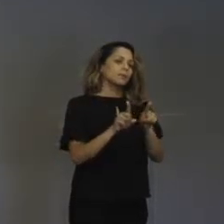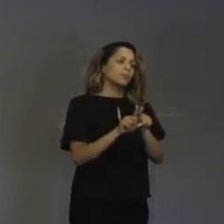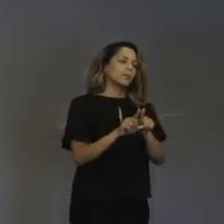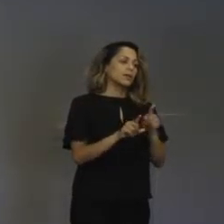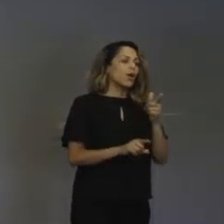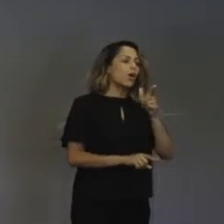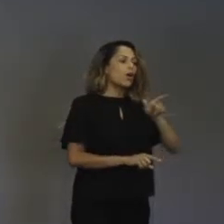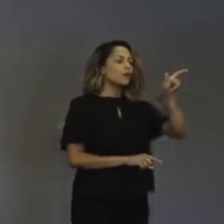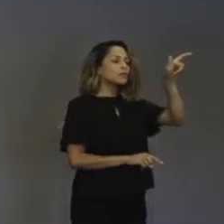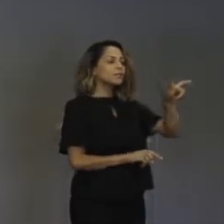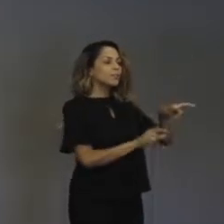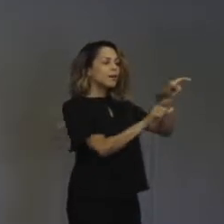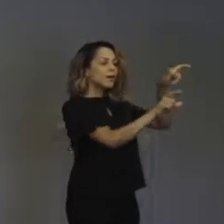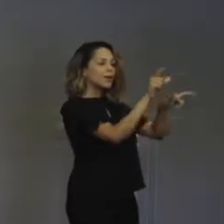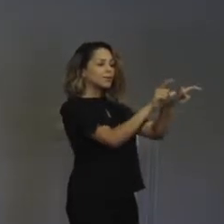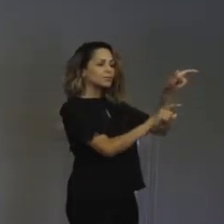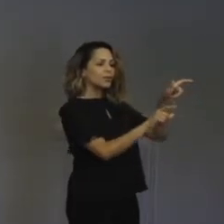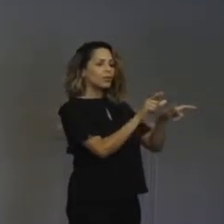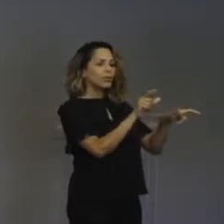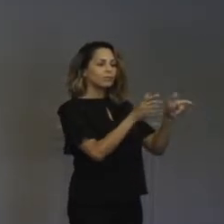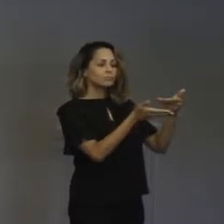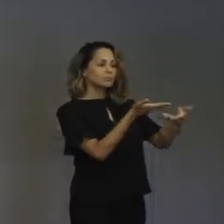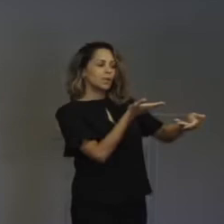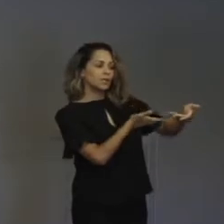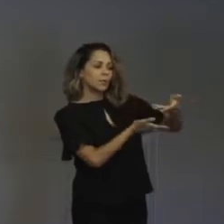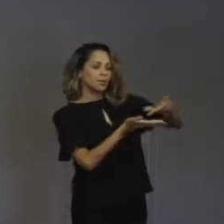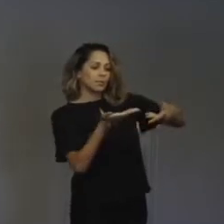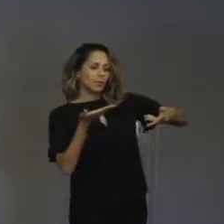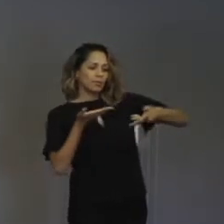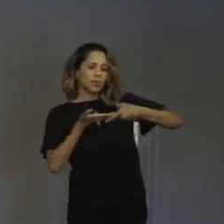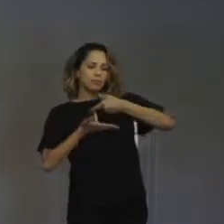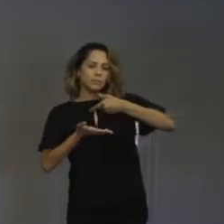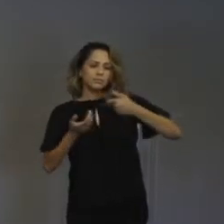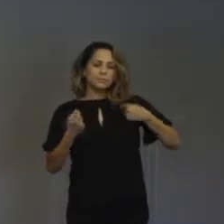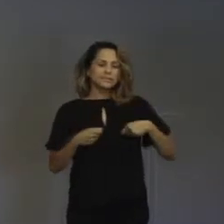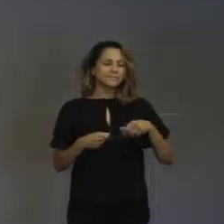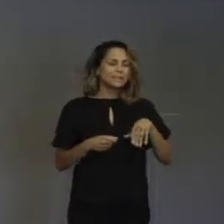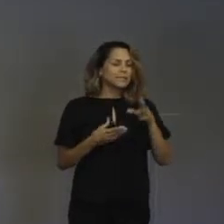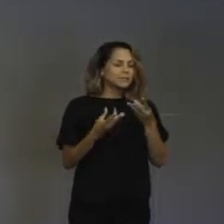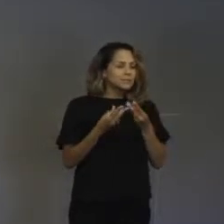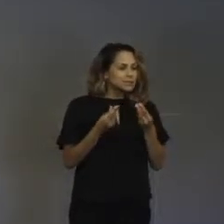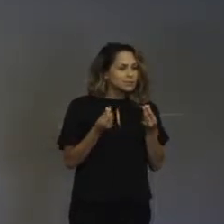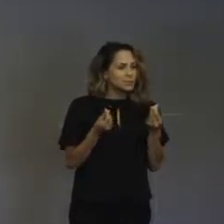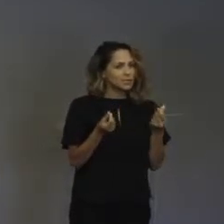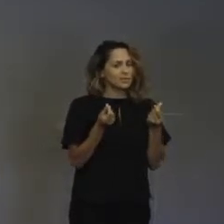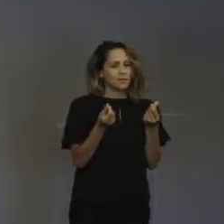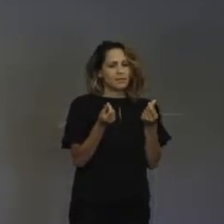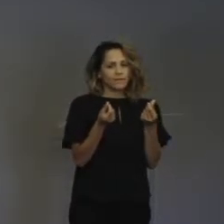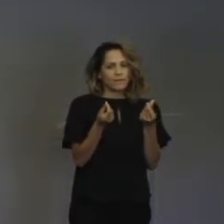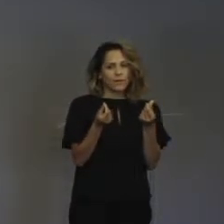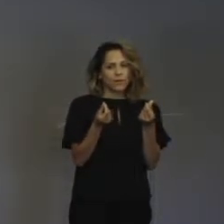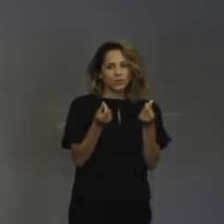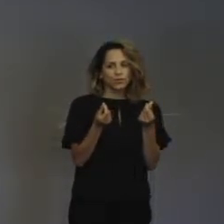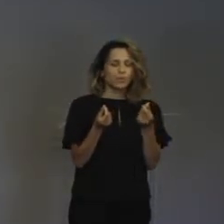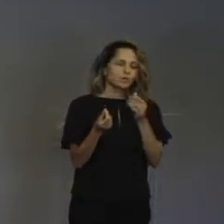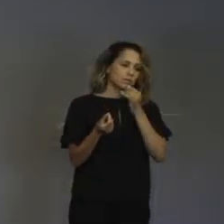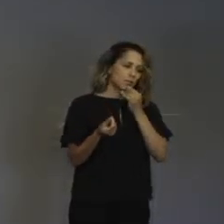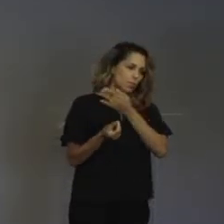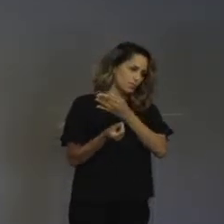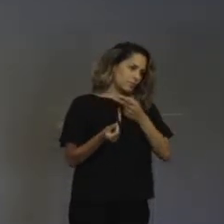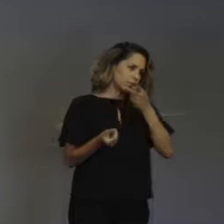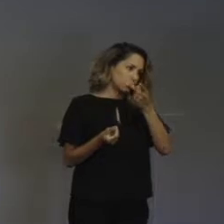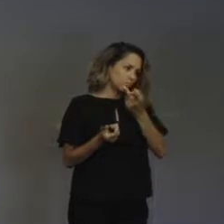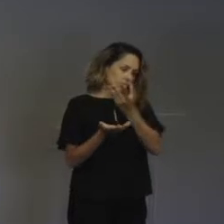as outras pessoas, elas têm que ser mais sensíveis, né? Você falou dos aplicativos,